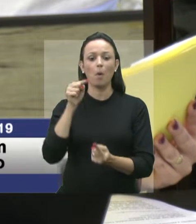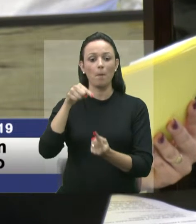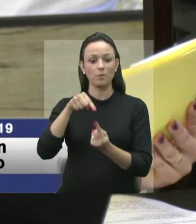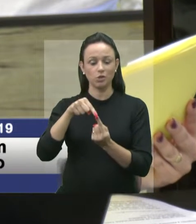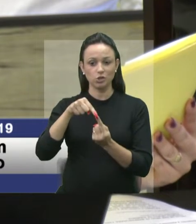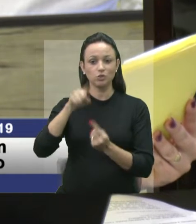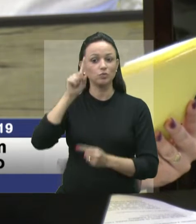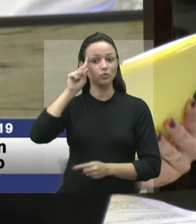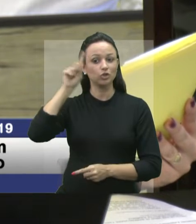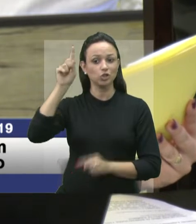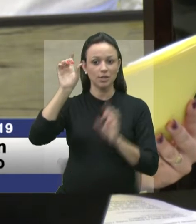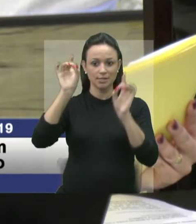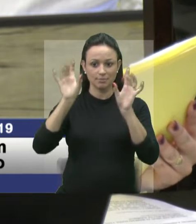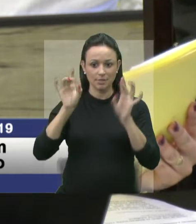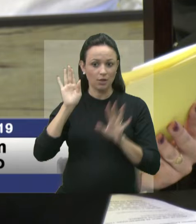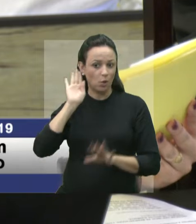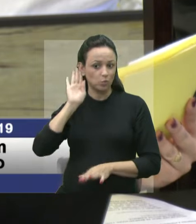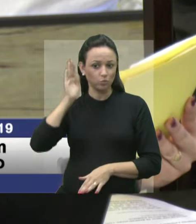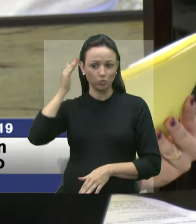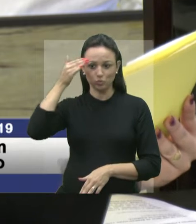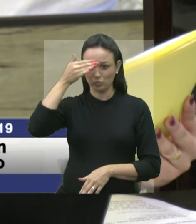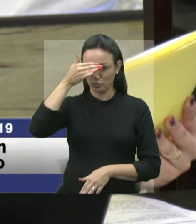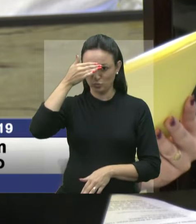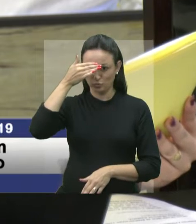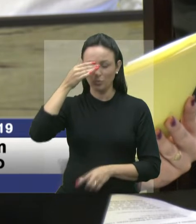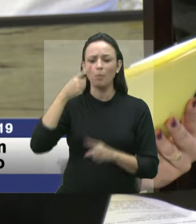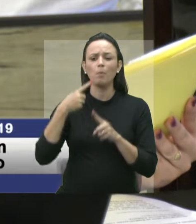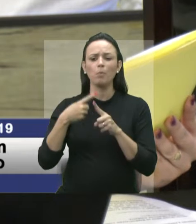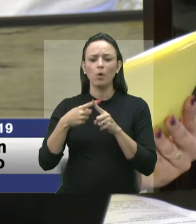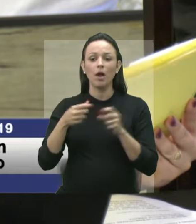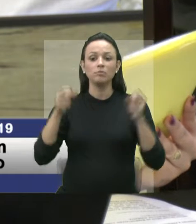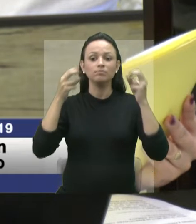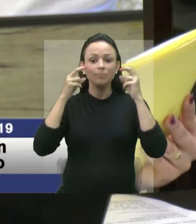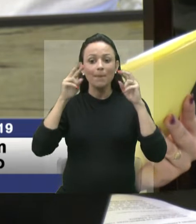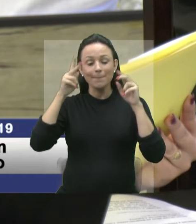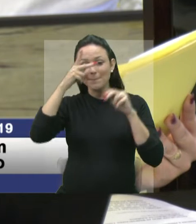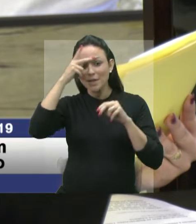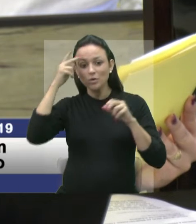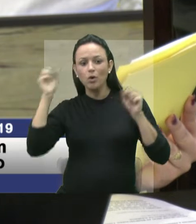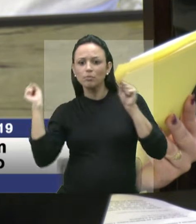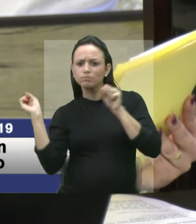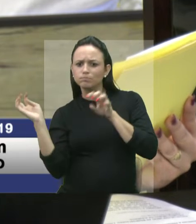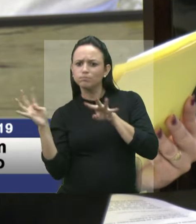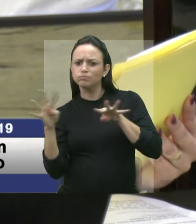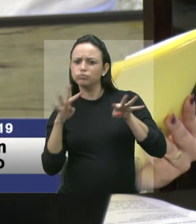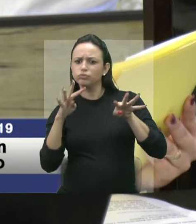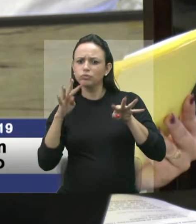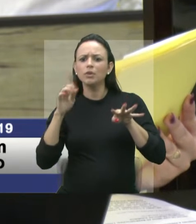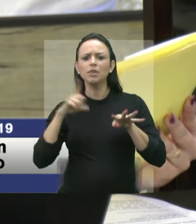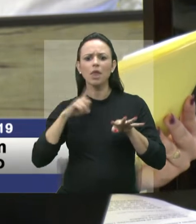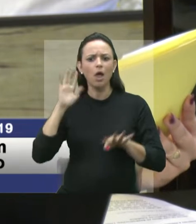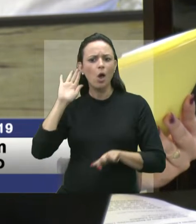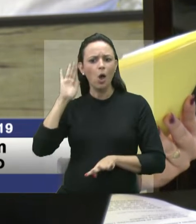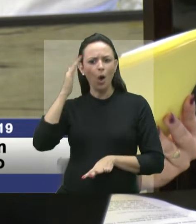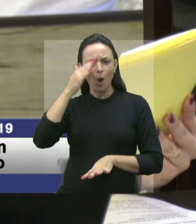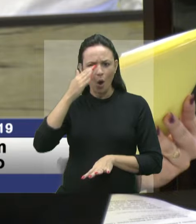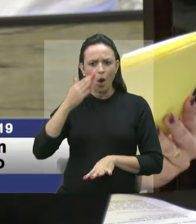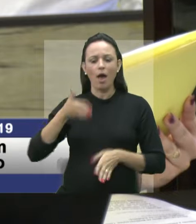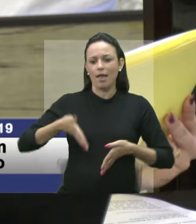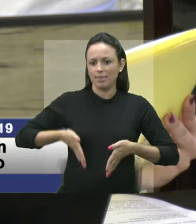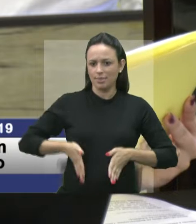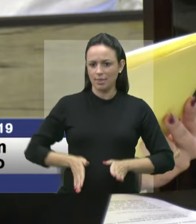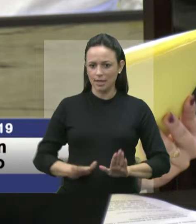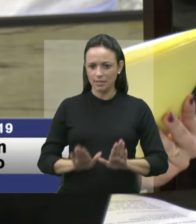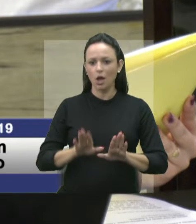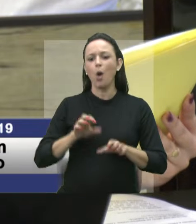pessoa com surdo-cegueira são dar visibilidade às pessoas com surdo-cegueira congênita ou adquirida